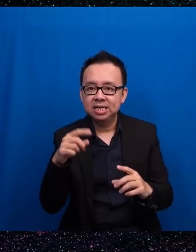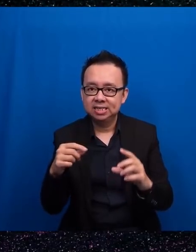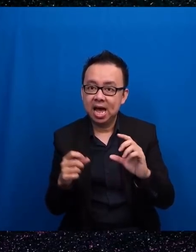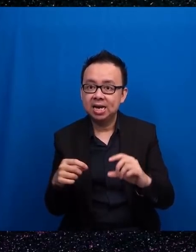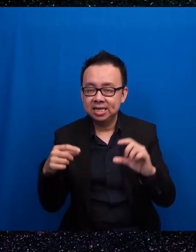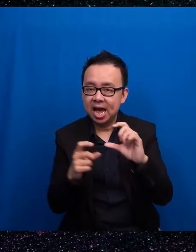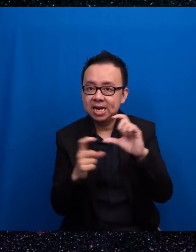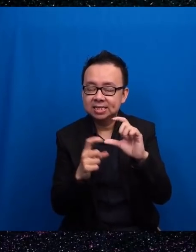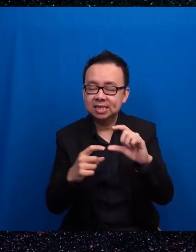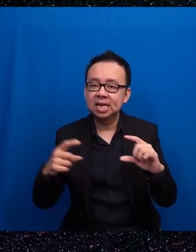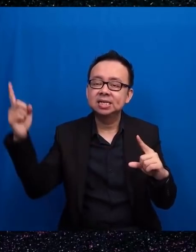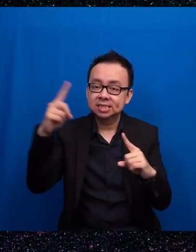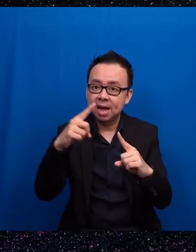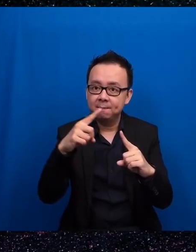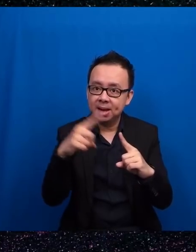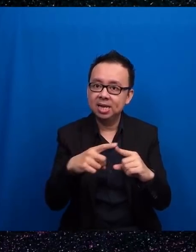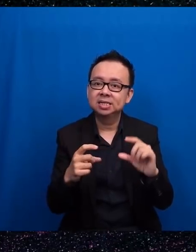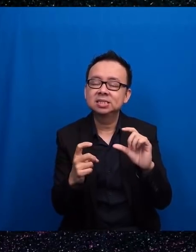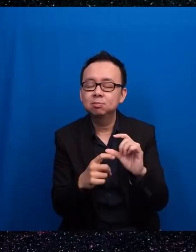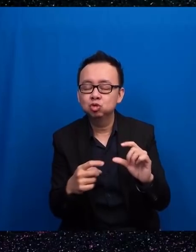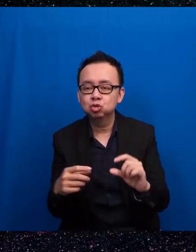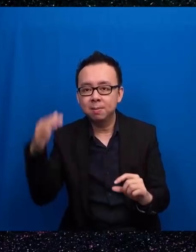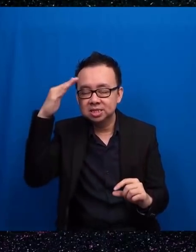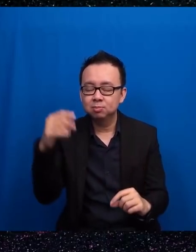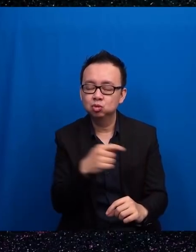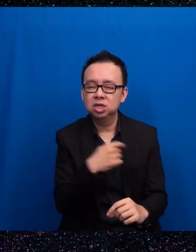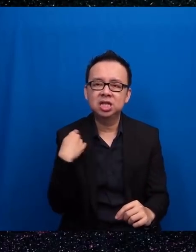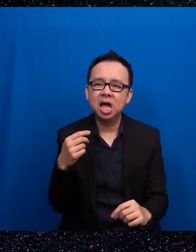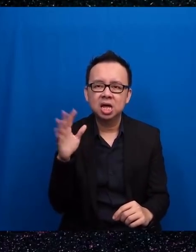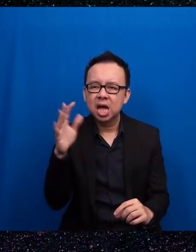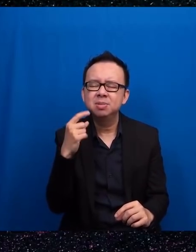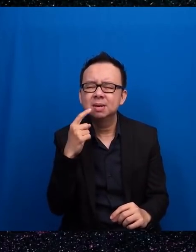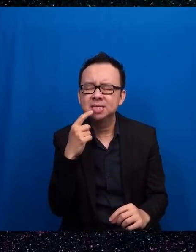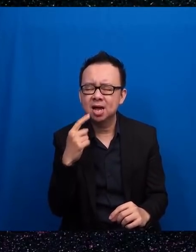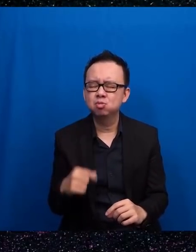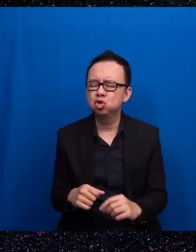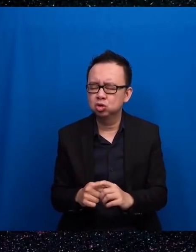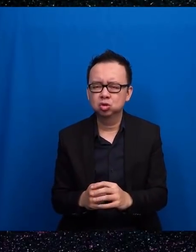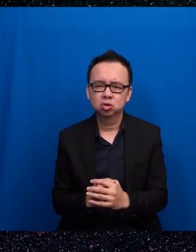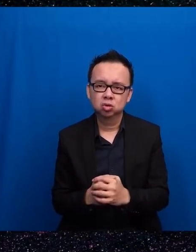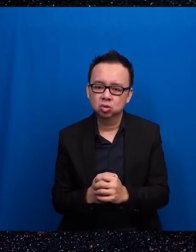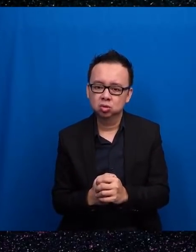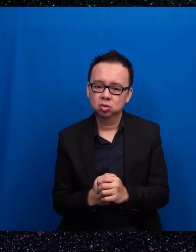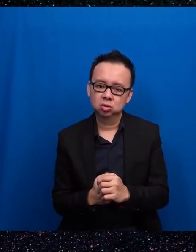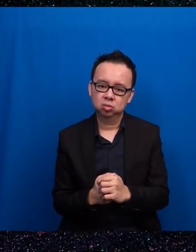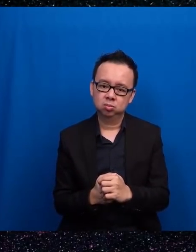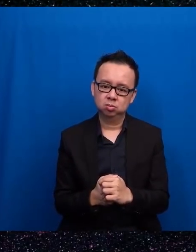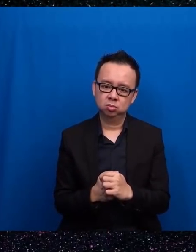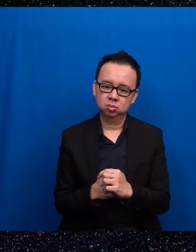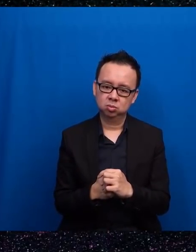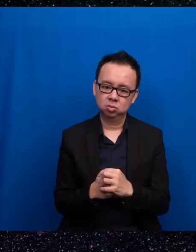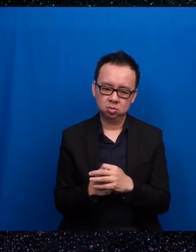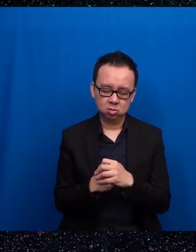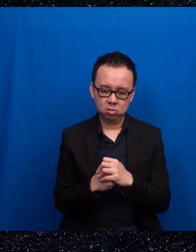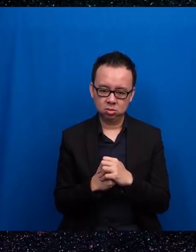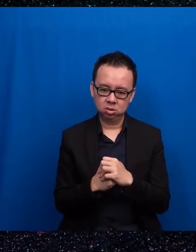kasih-Nya, ingat kebaikan-Nya, dan anugerah-Nya selamatkanku.